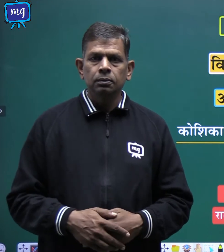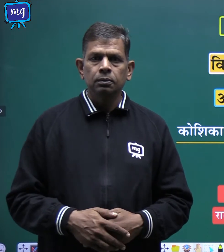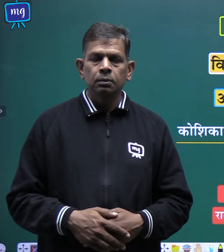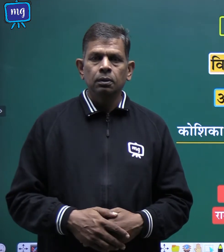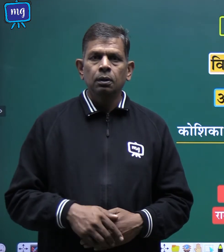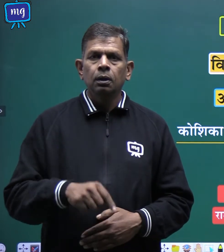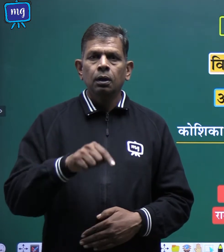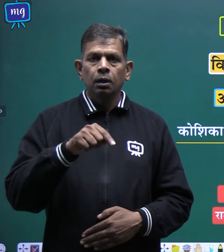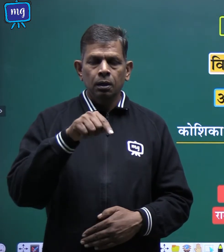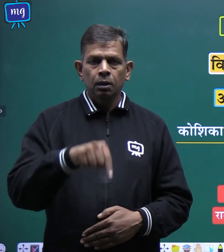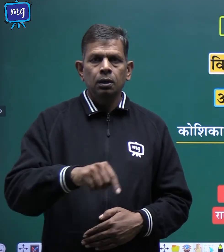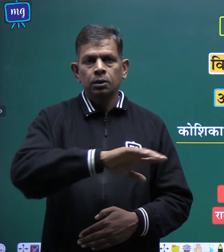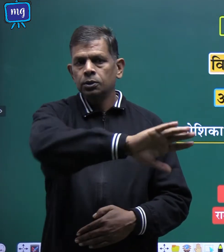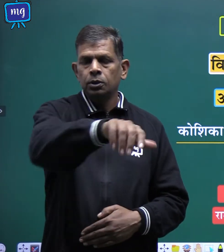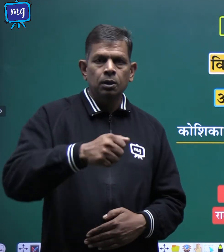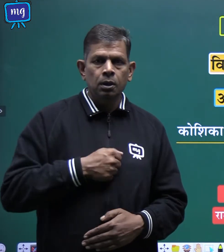आज हम पढ़ेंगे